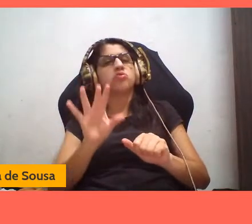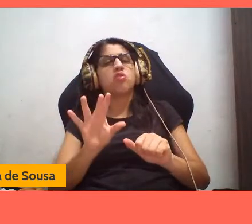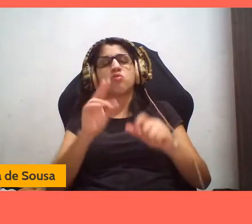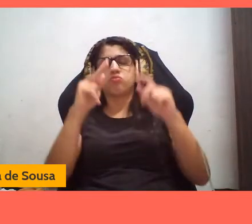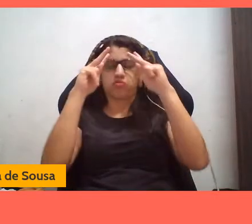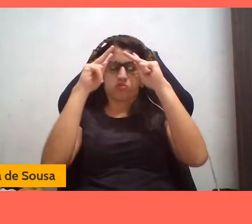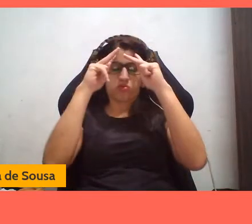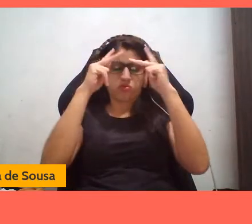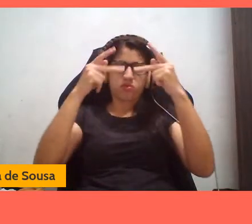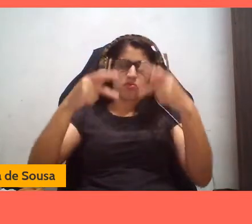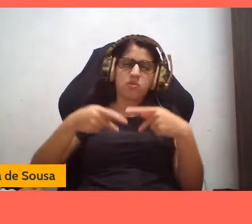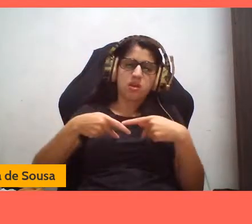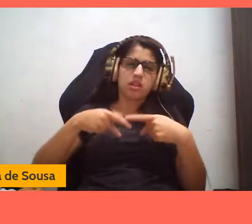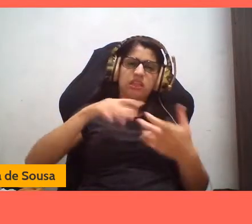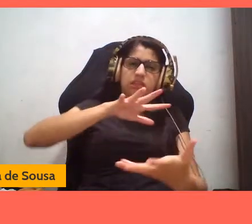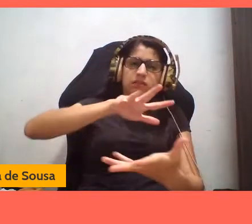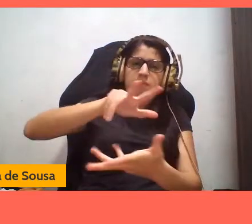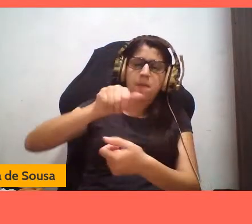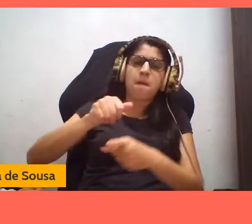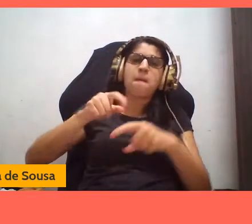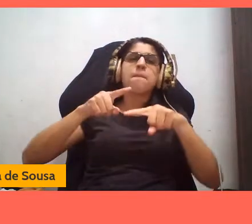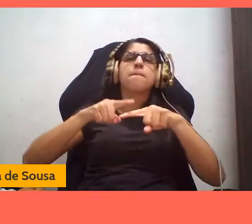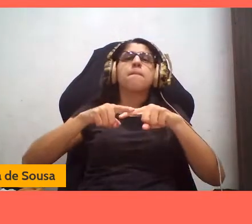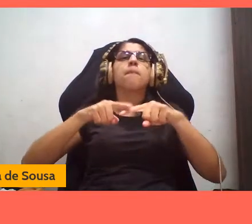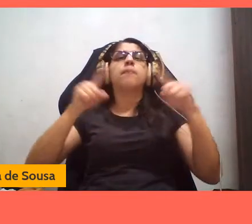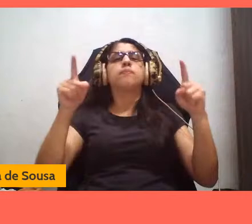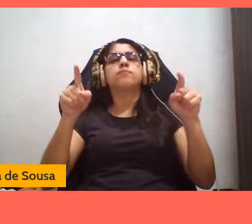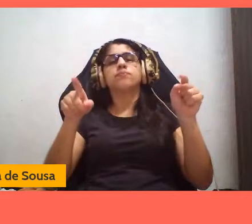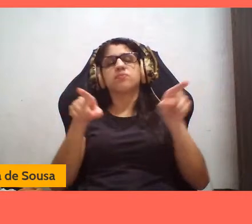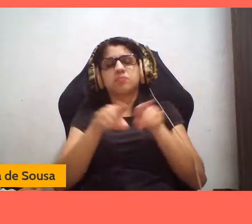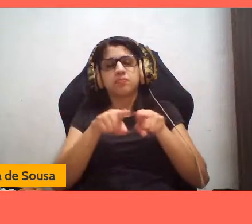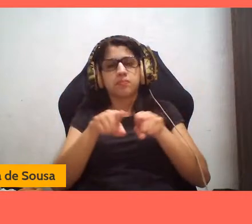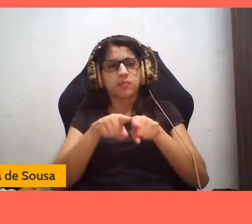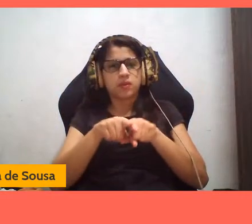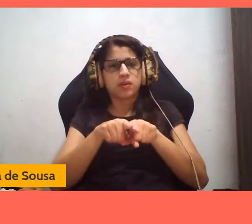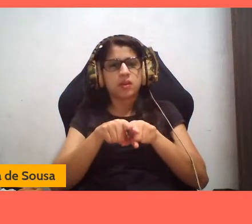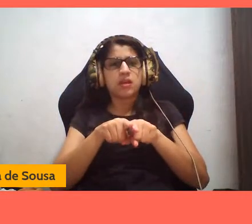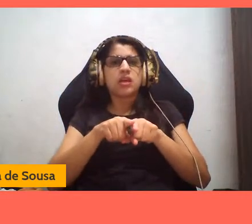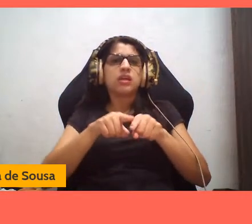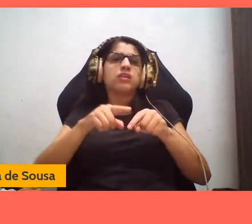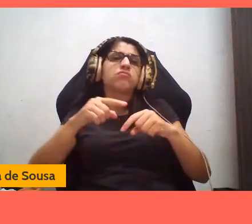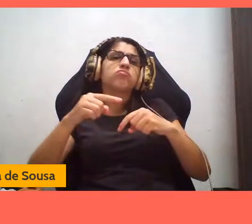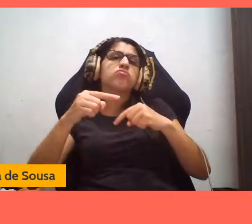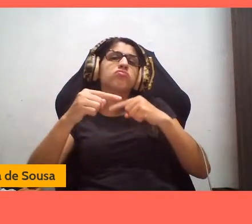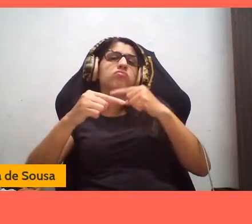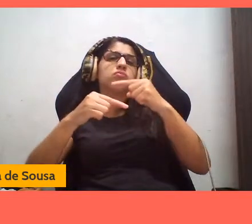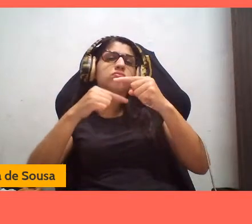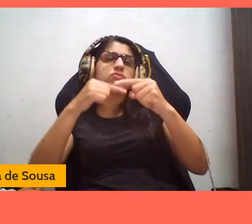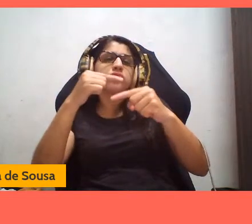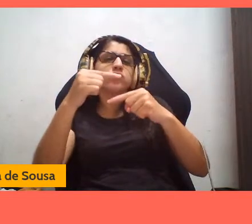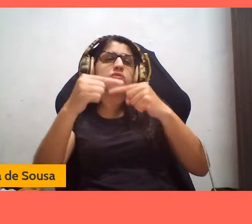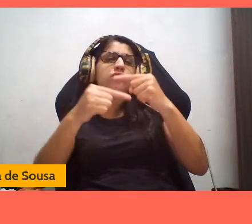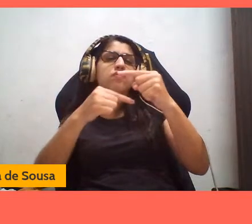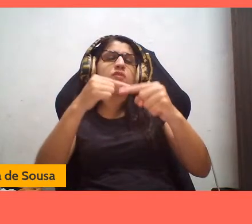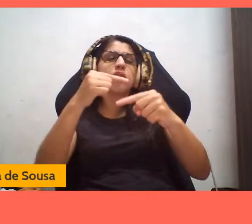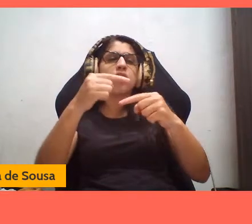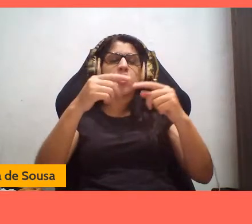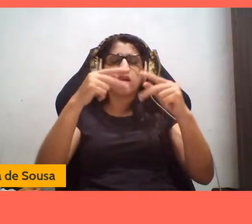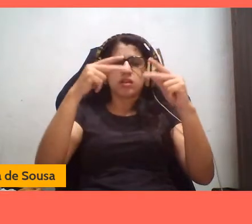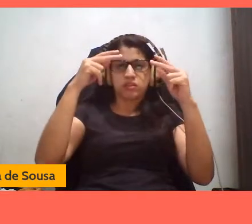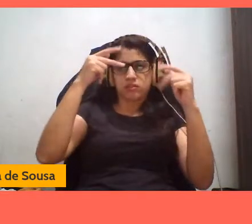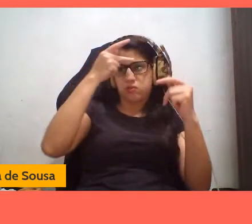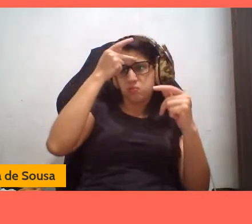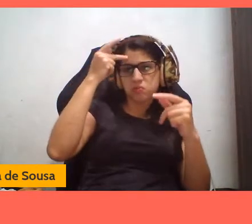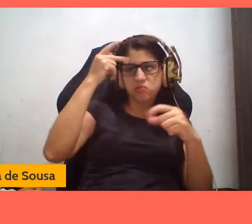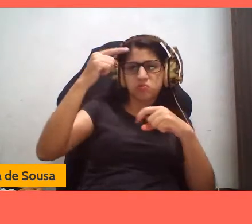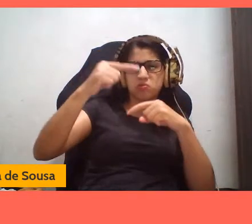humanos, na Terra, mas também dos nossos descendentes. De fato, nada nos conta